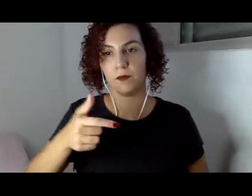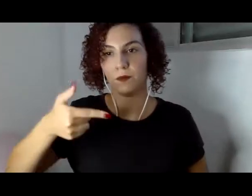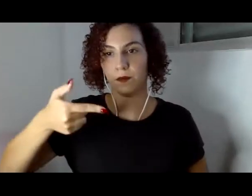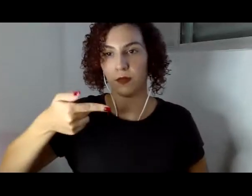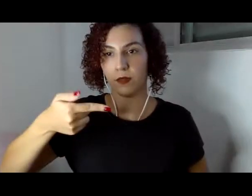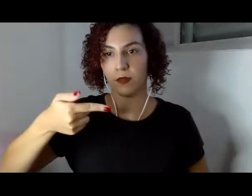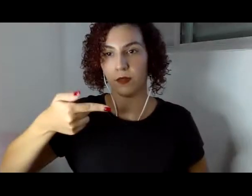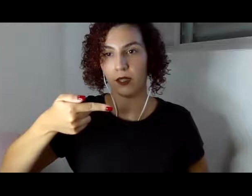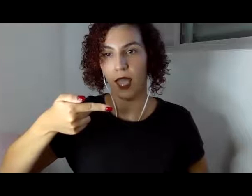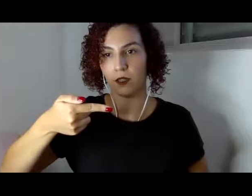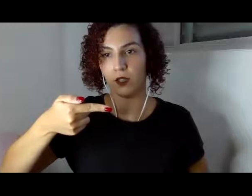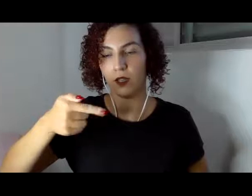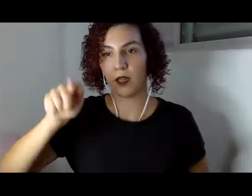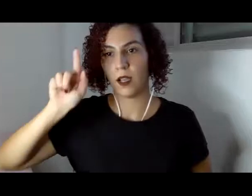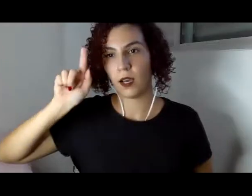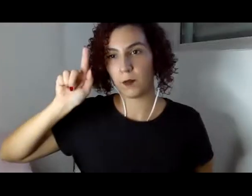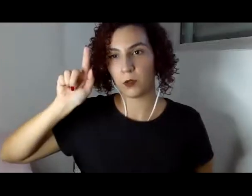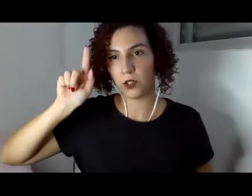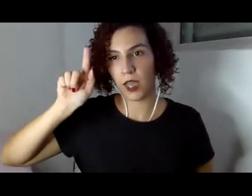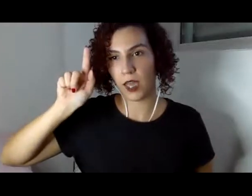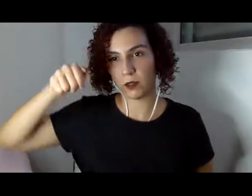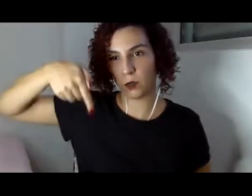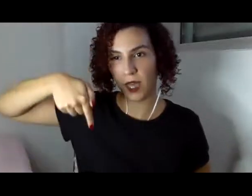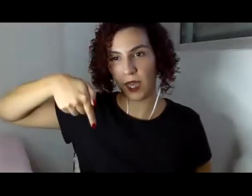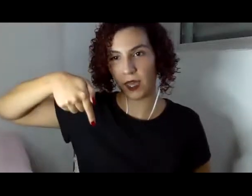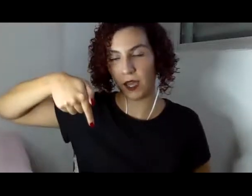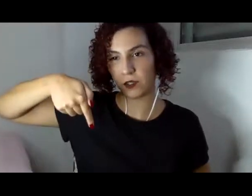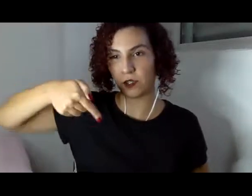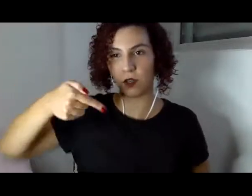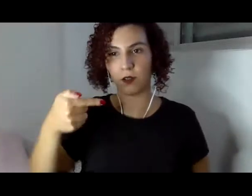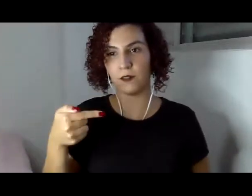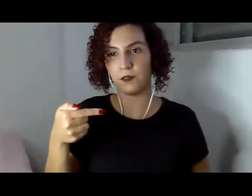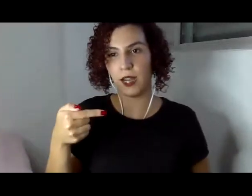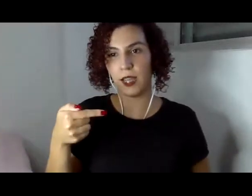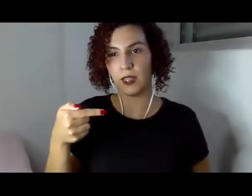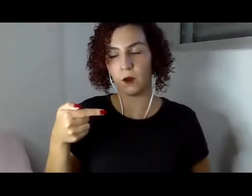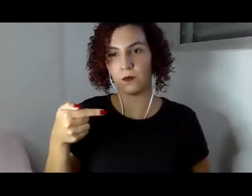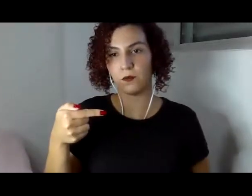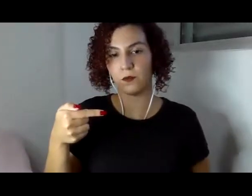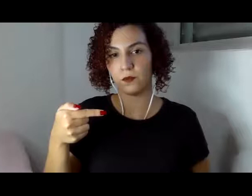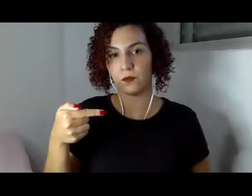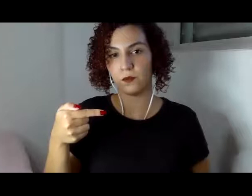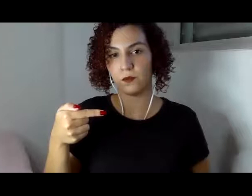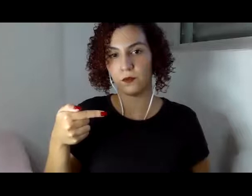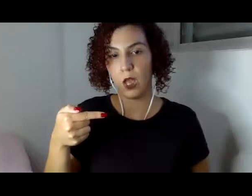7. 7. Lembra do G, do Q? A gente só vai virar ele aqui, ó.